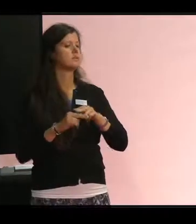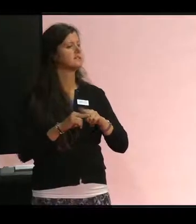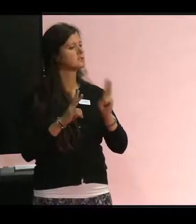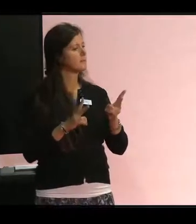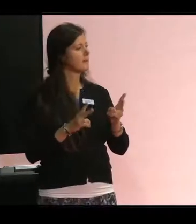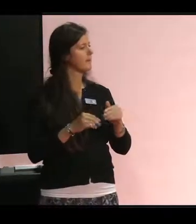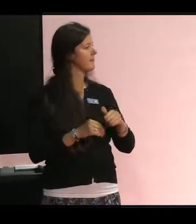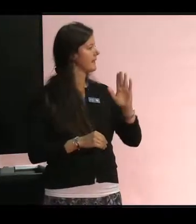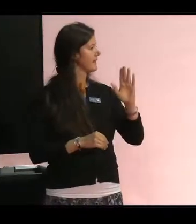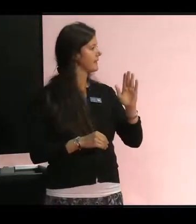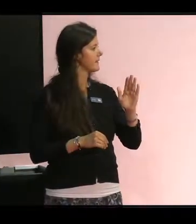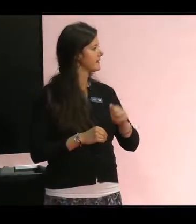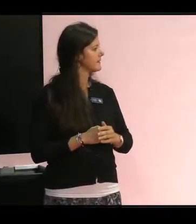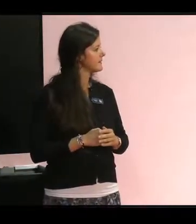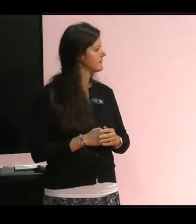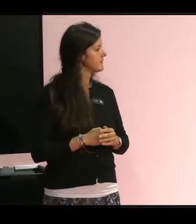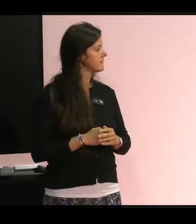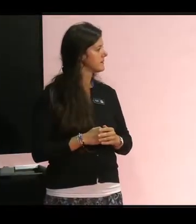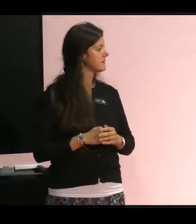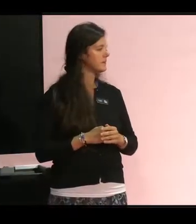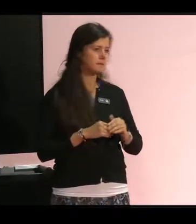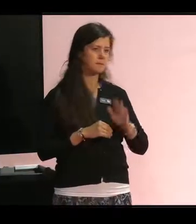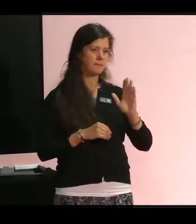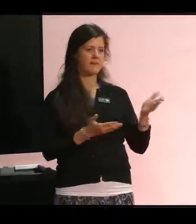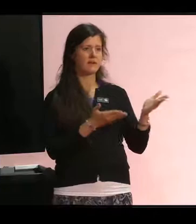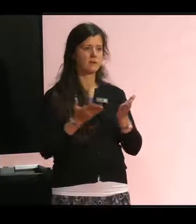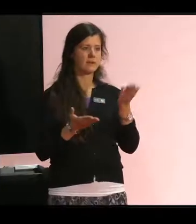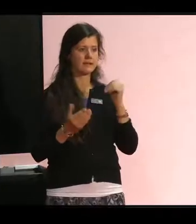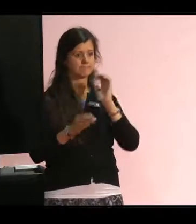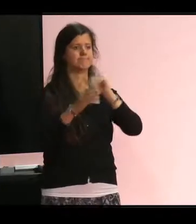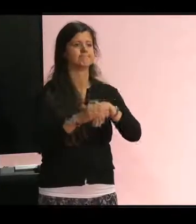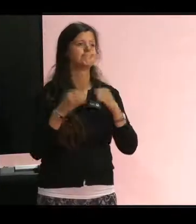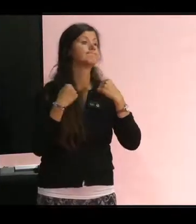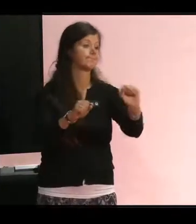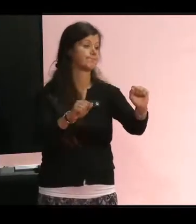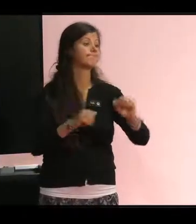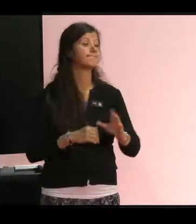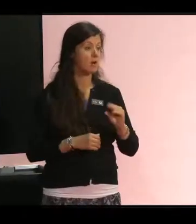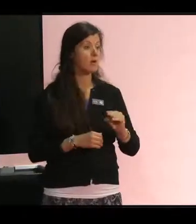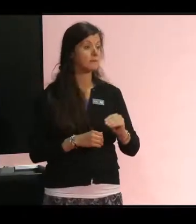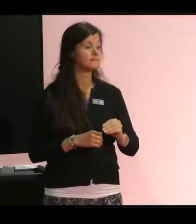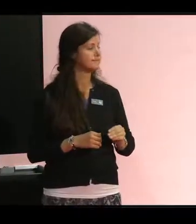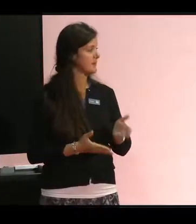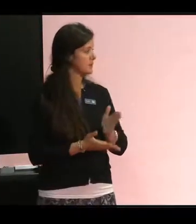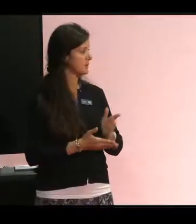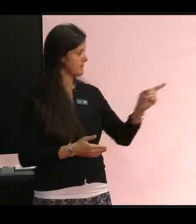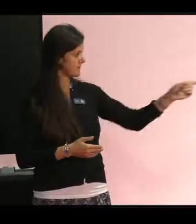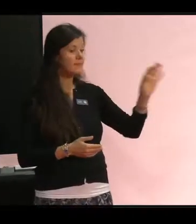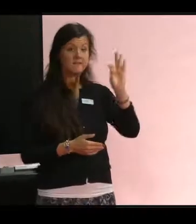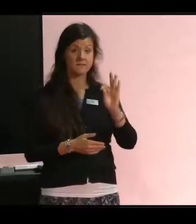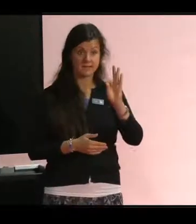vidare på det. Och till slut så kanske det blir norm att man alltid inkluderar funktionsnedsatta. Liksom. Okej. Jag vill också ta